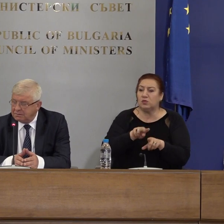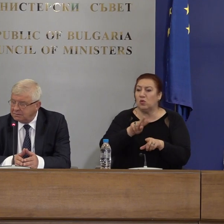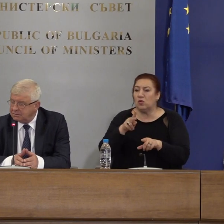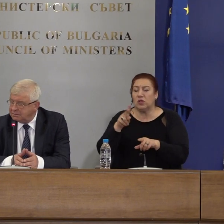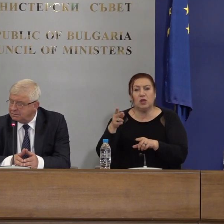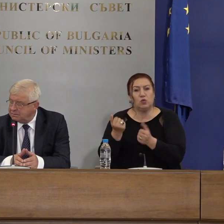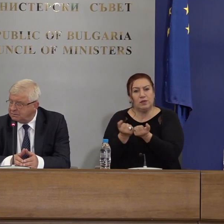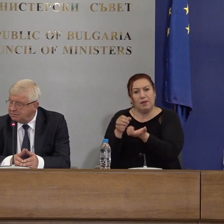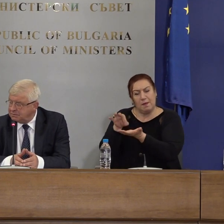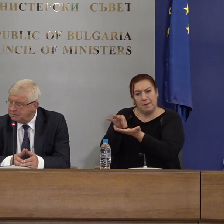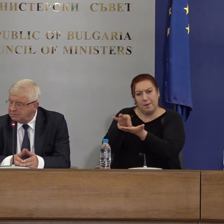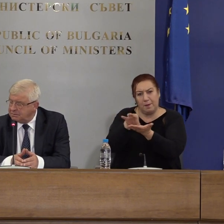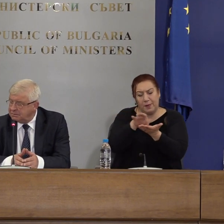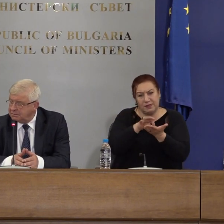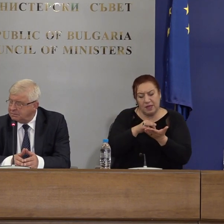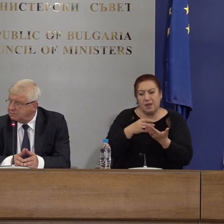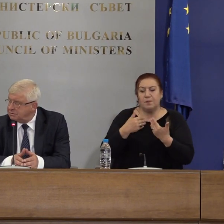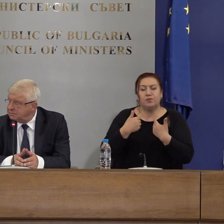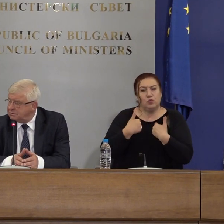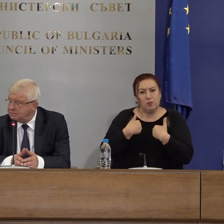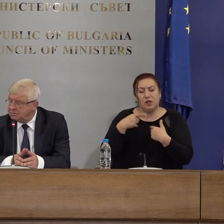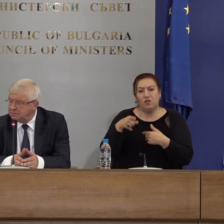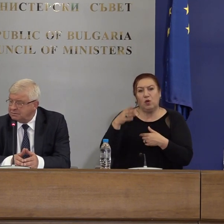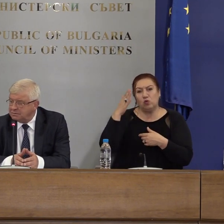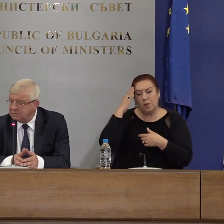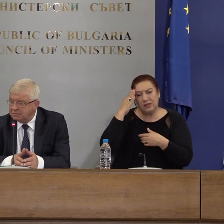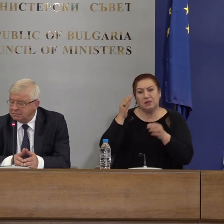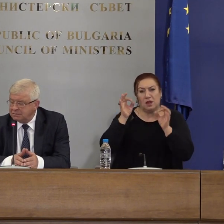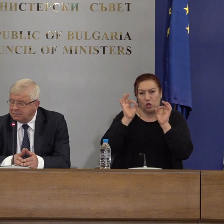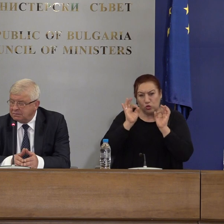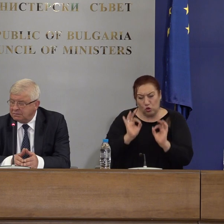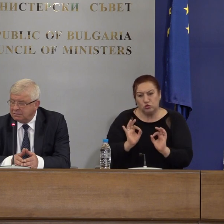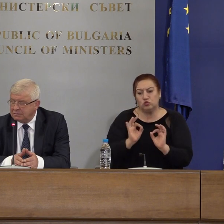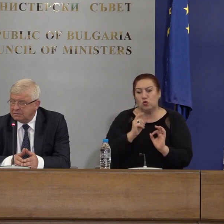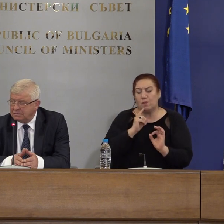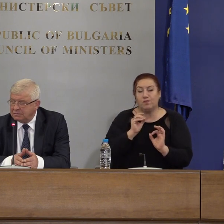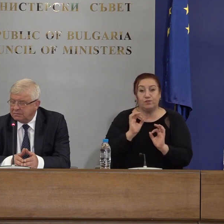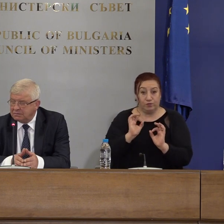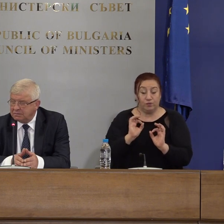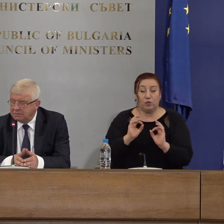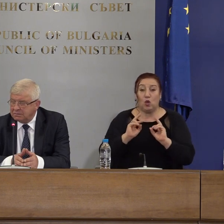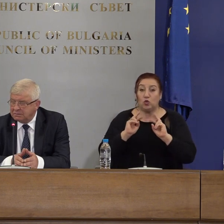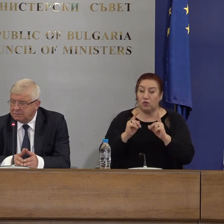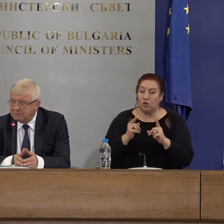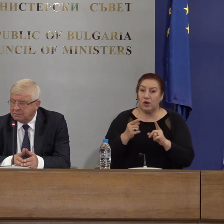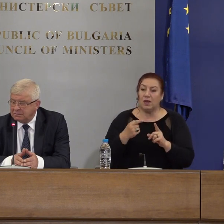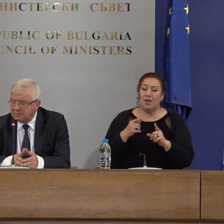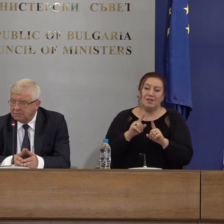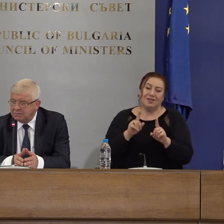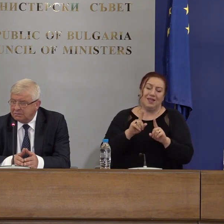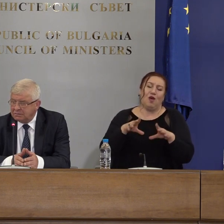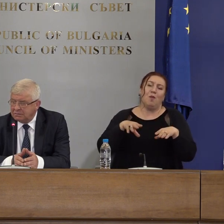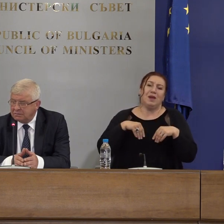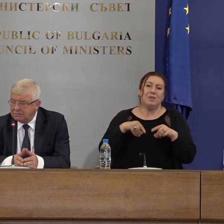Според мен това, което министъра съвсем точно определи е, айде не го приемайте като